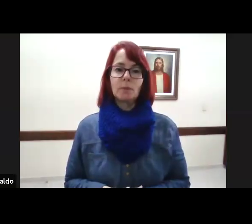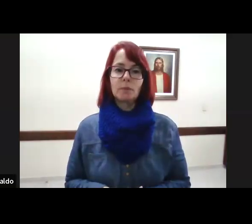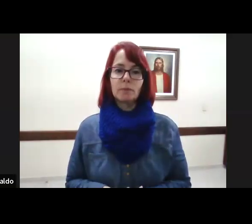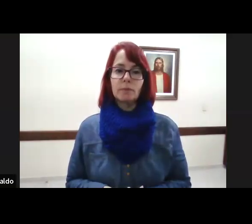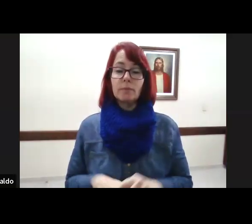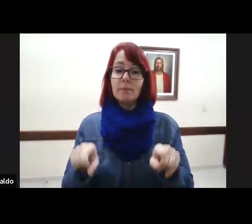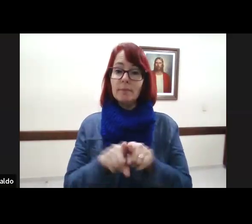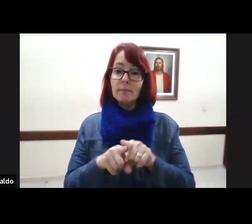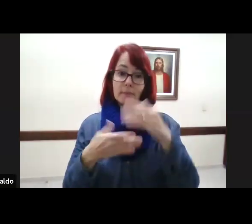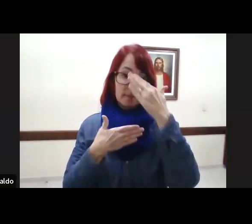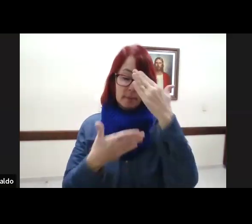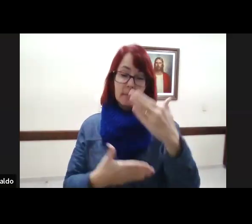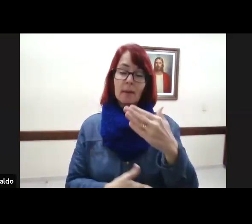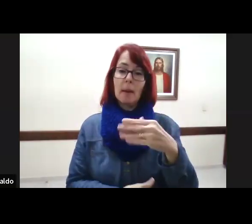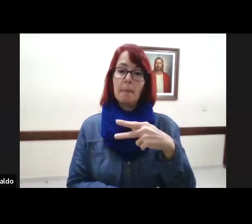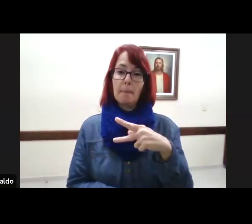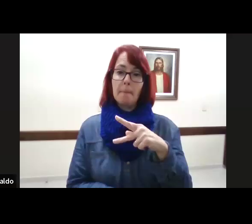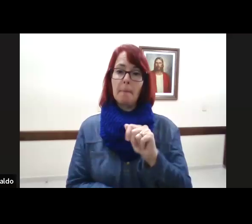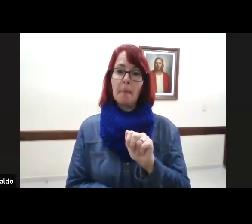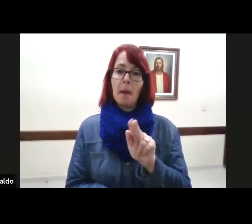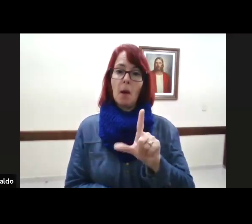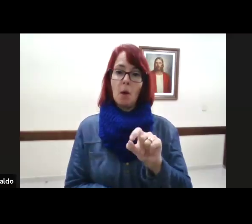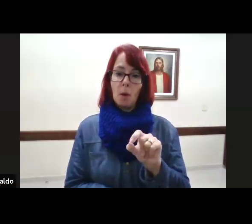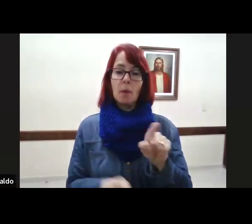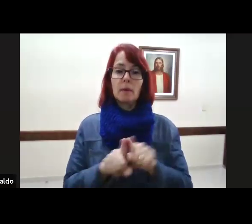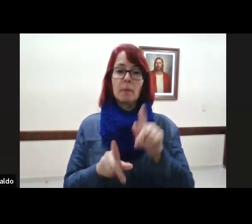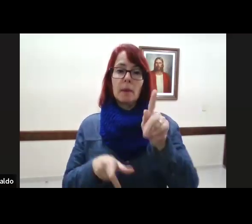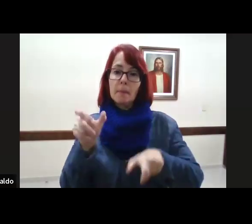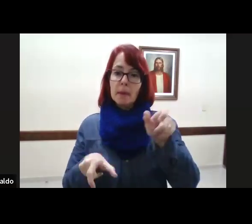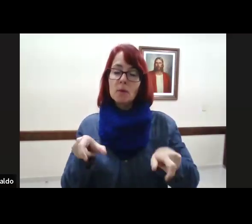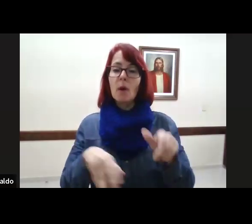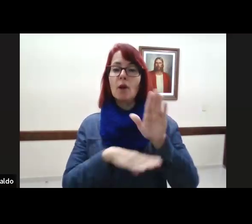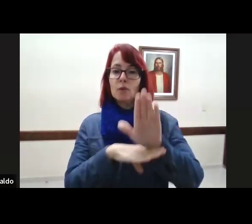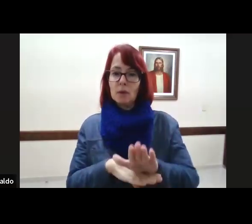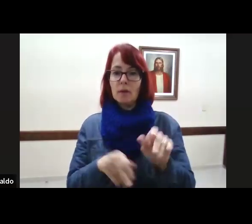Agradecemos também ao irmão Paulo e todos aqueles que estão trabalhando nessa transmissão.